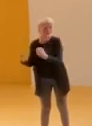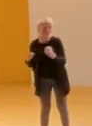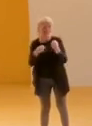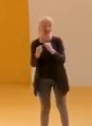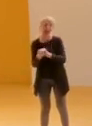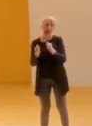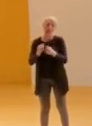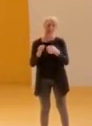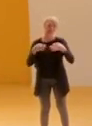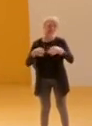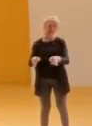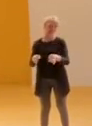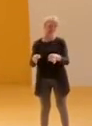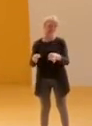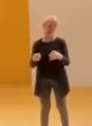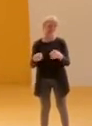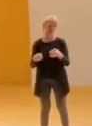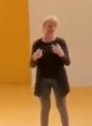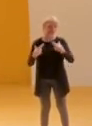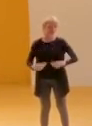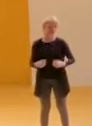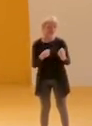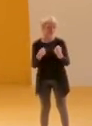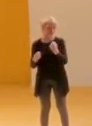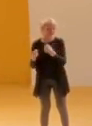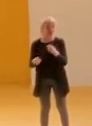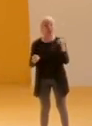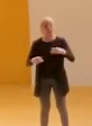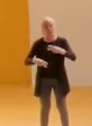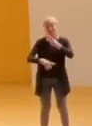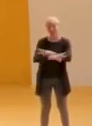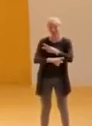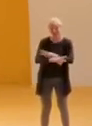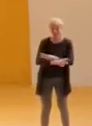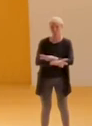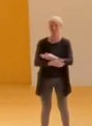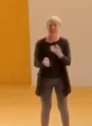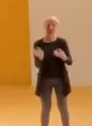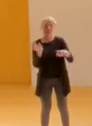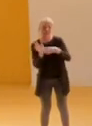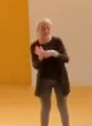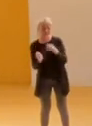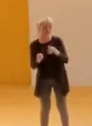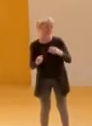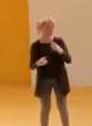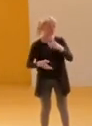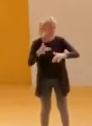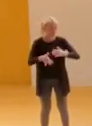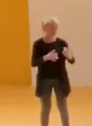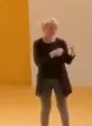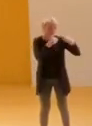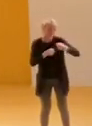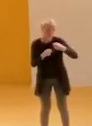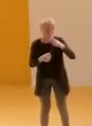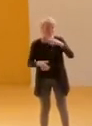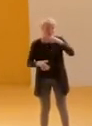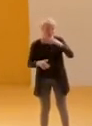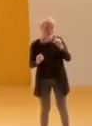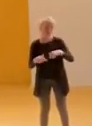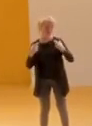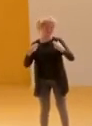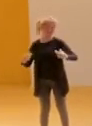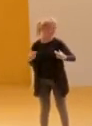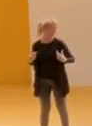osobowymi może za pomocą taksówek na aplikacje A może rowerami A może hulajnogami może w plecakach